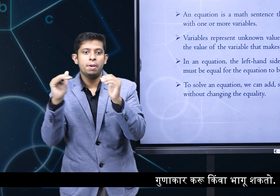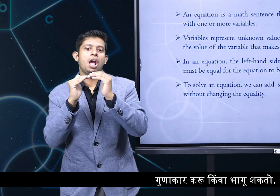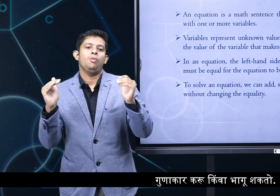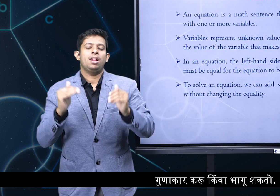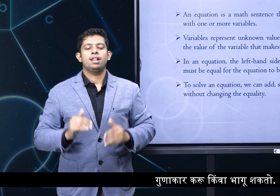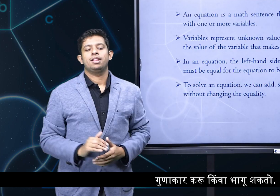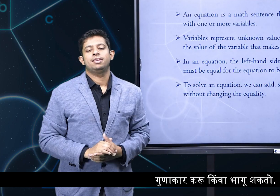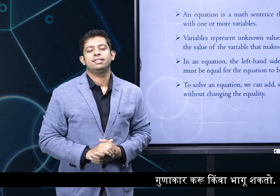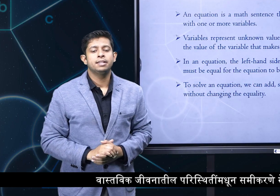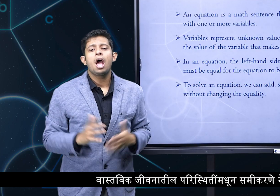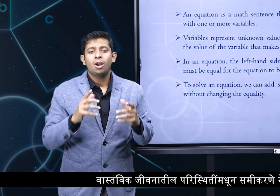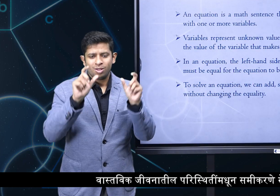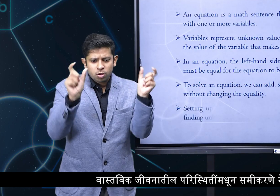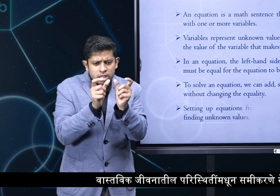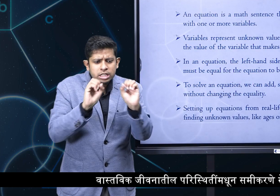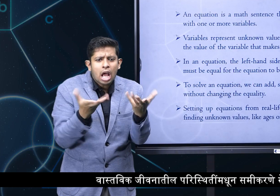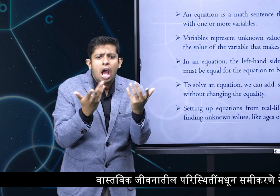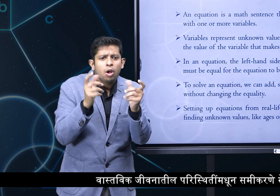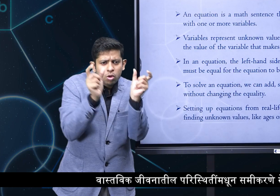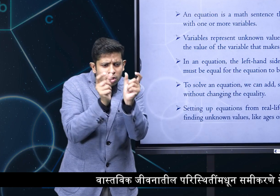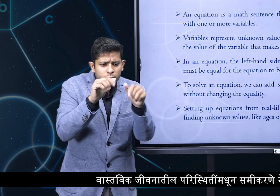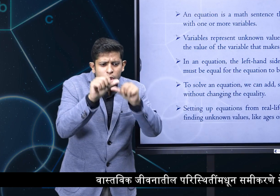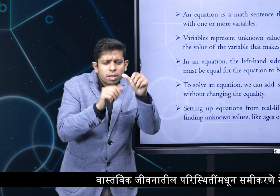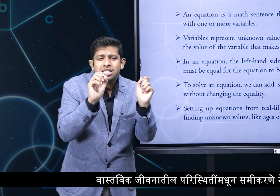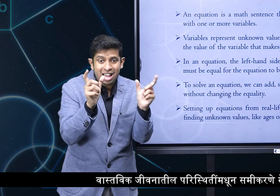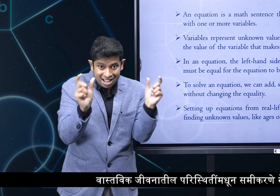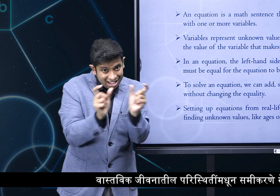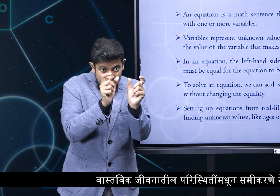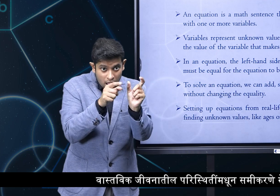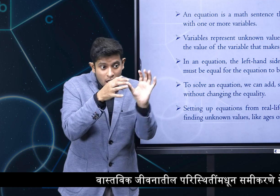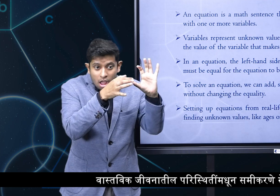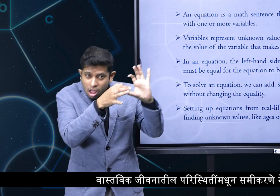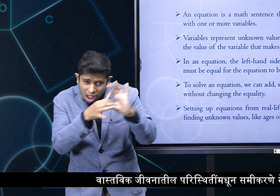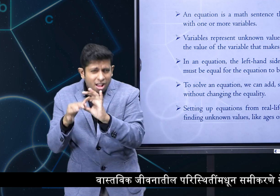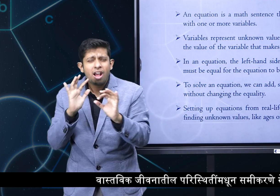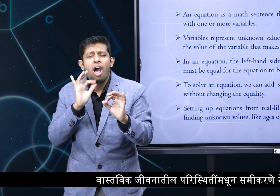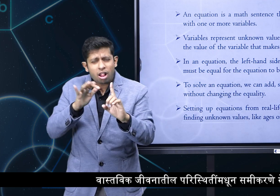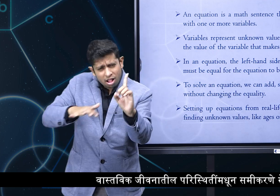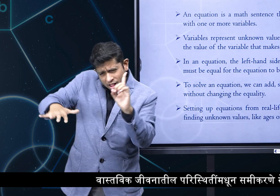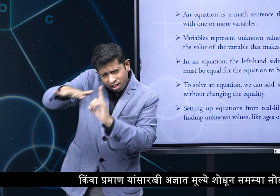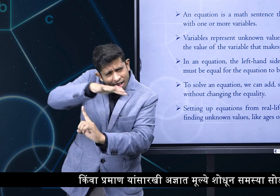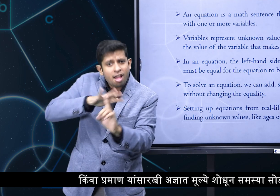किंवा भागू शकतो. वास्तविक जीवनात परिस्थितीमधून समीकरणे सेट केल्याने वय किंवा